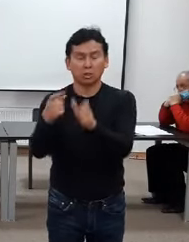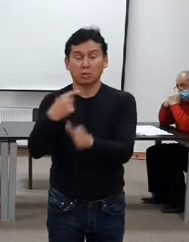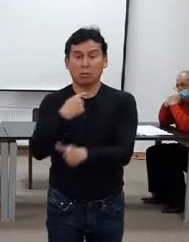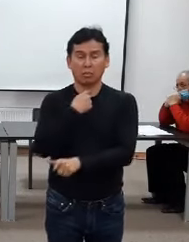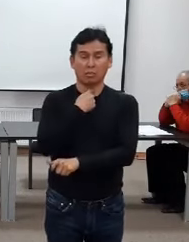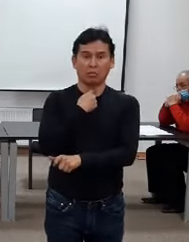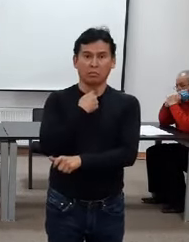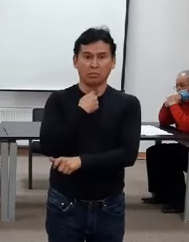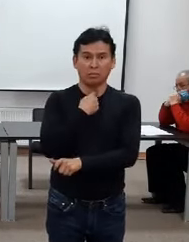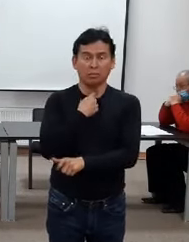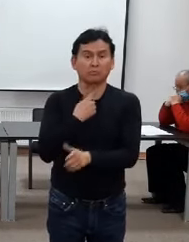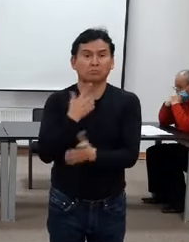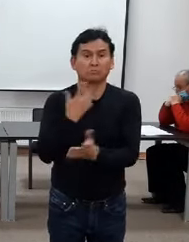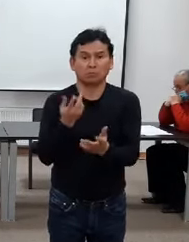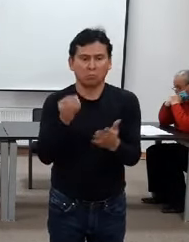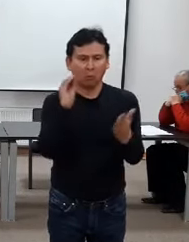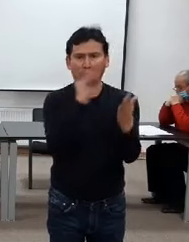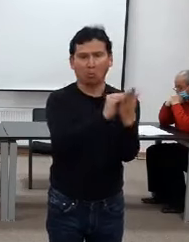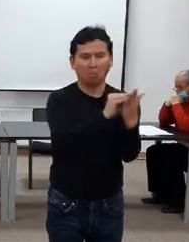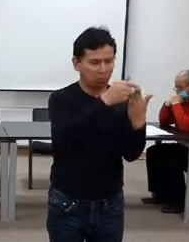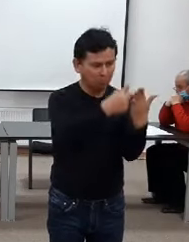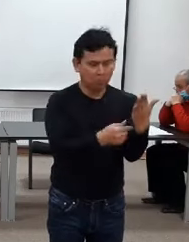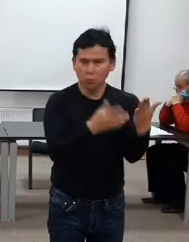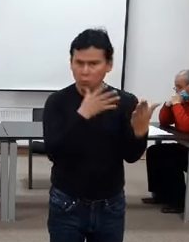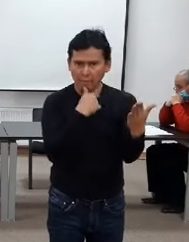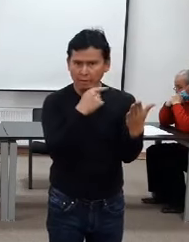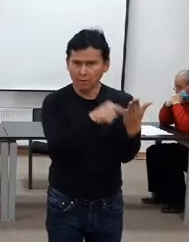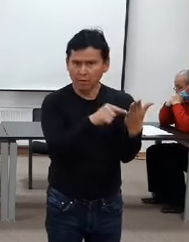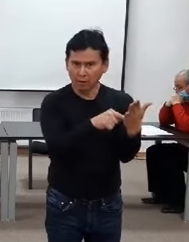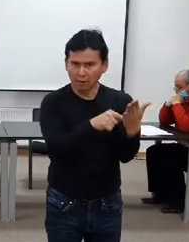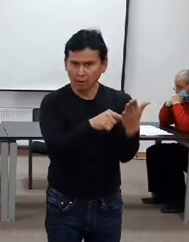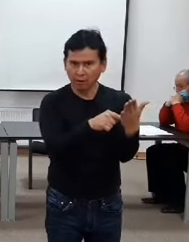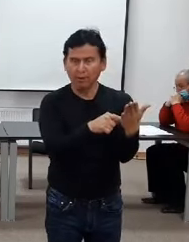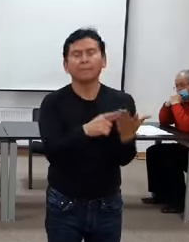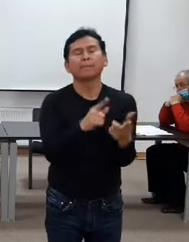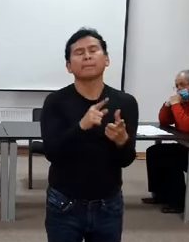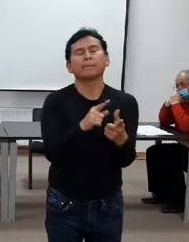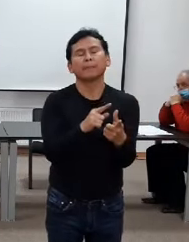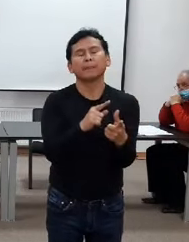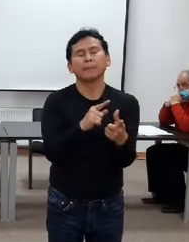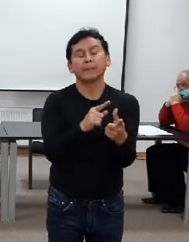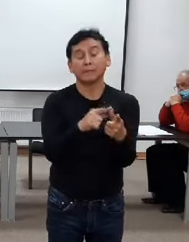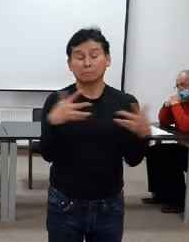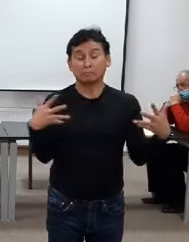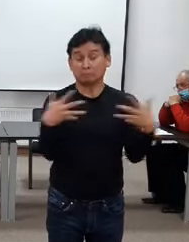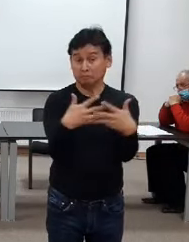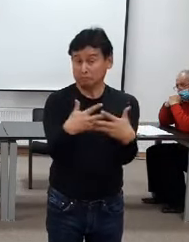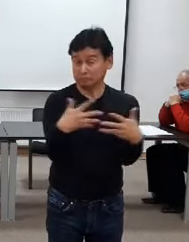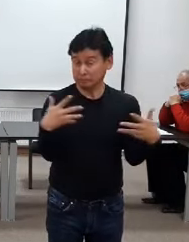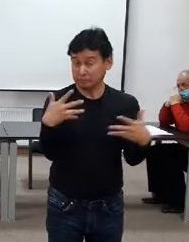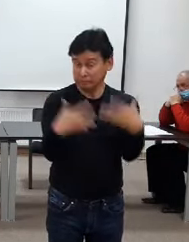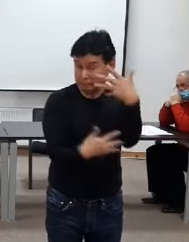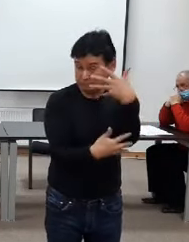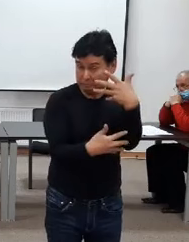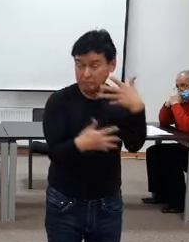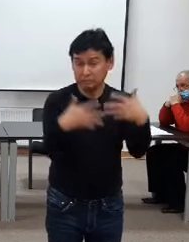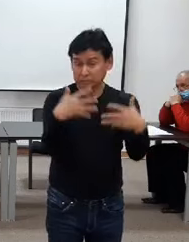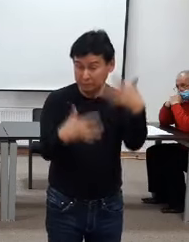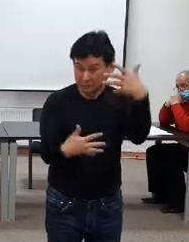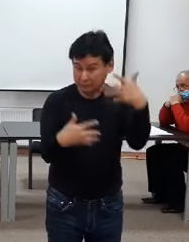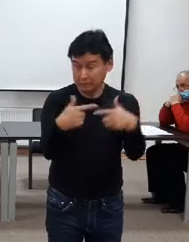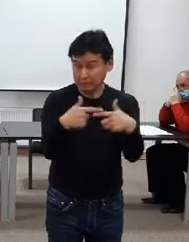afectados ni siquiera aparecían en la nómina de los pasajeros de interés. Esta incongruencia entre una